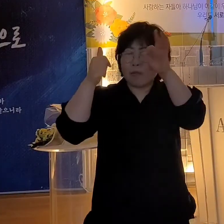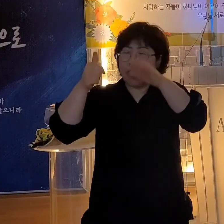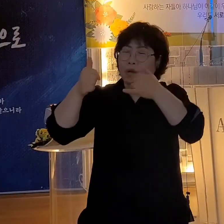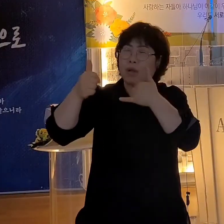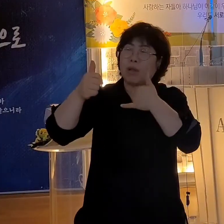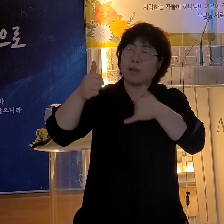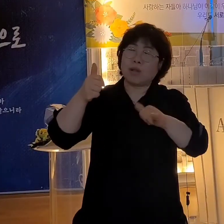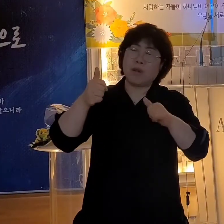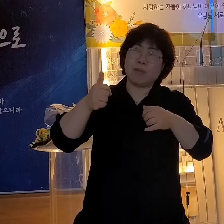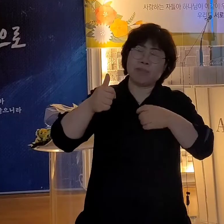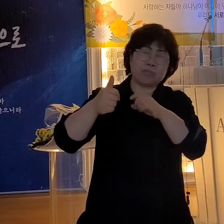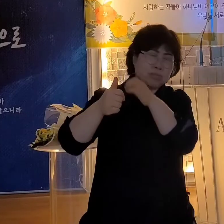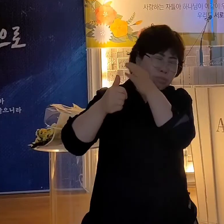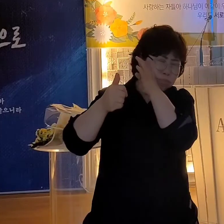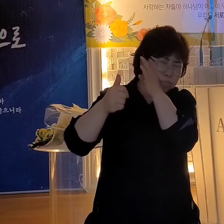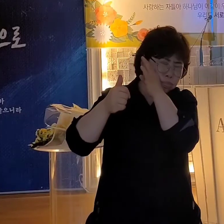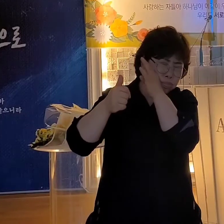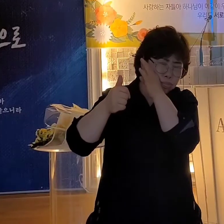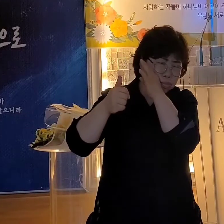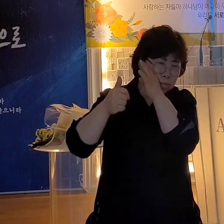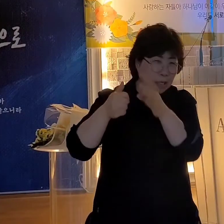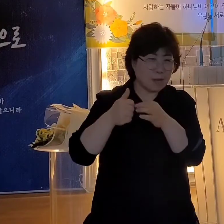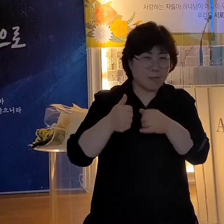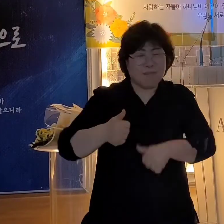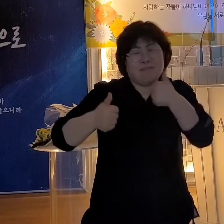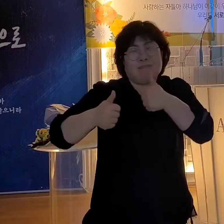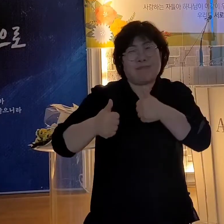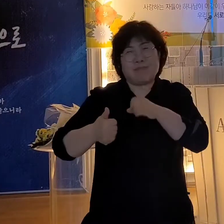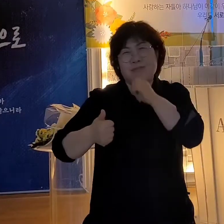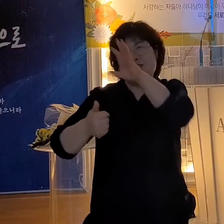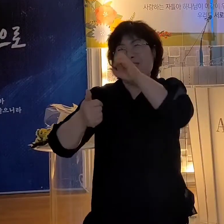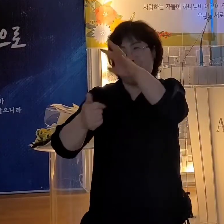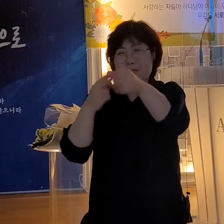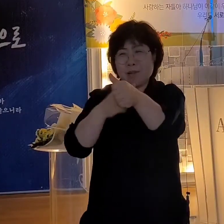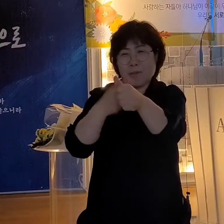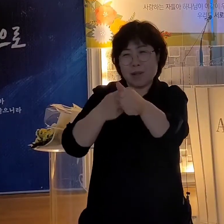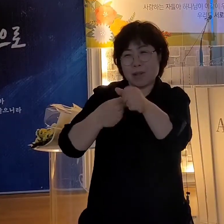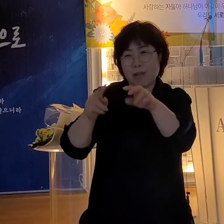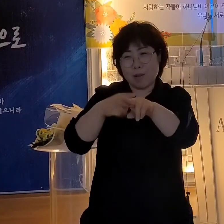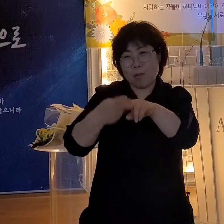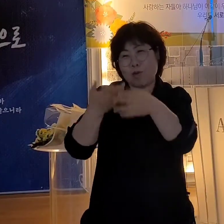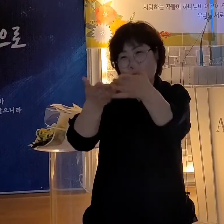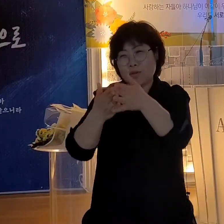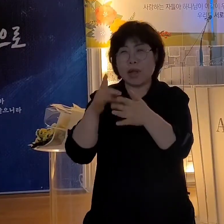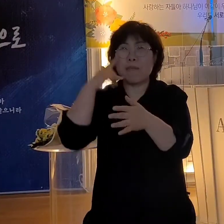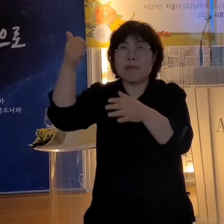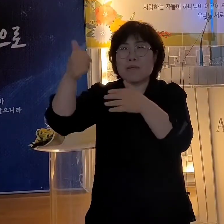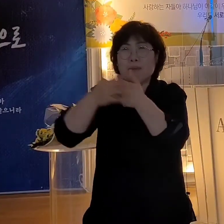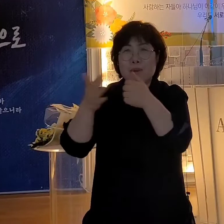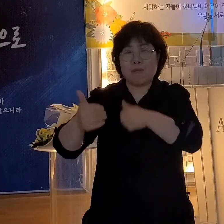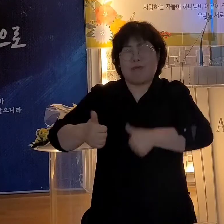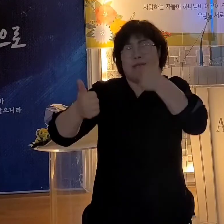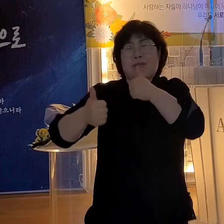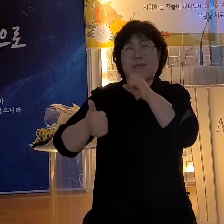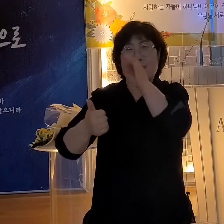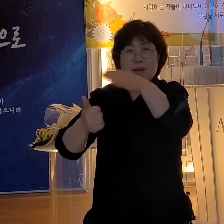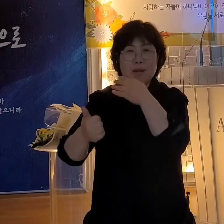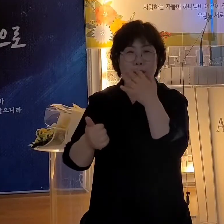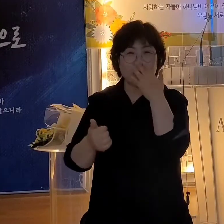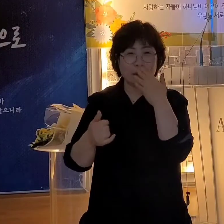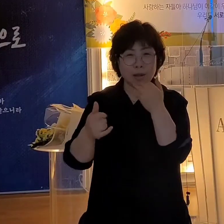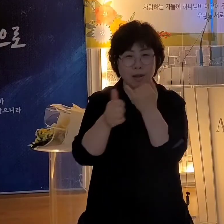이런 눈사람 티켓 찍는 부모를 찾았어. 그 선생님이 아빠랑 자꾸 필요한 거 아이고